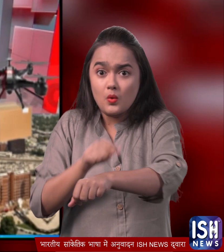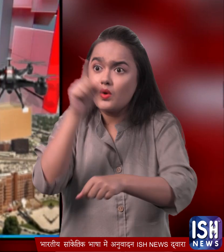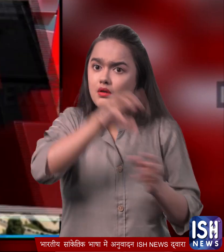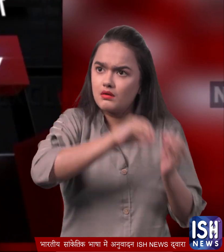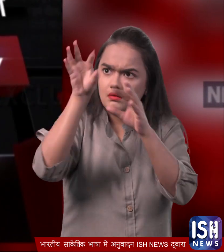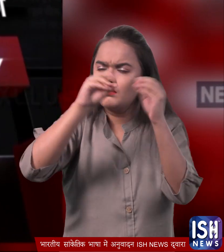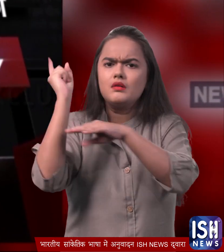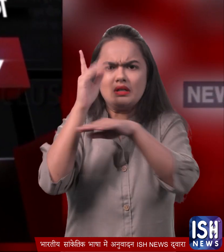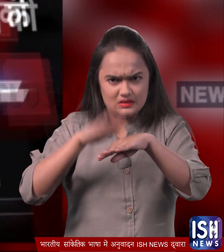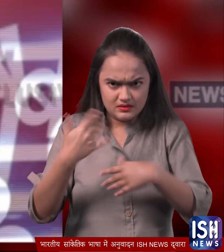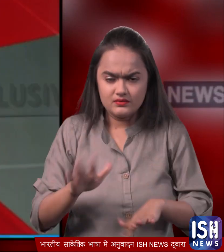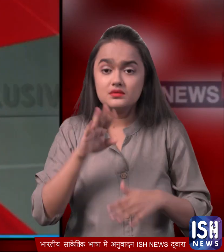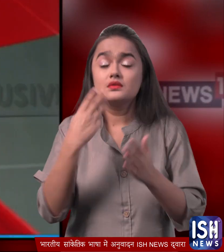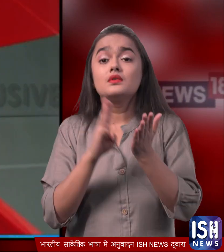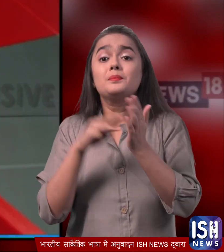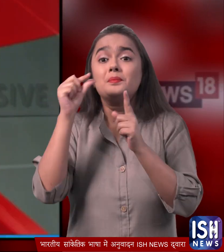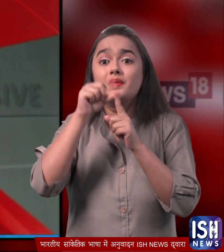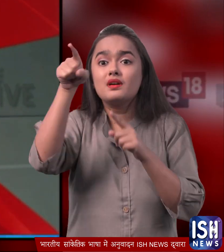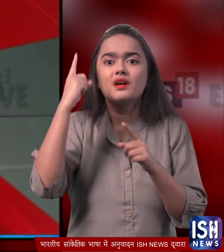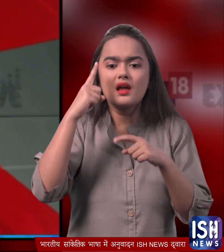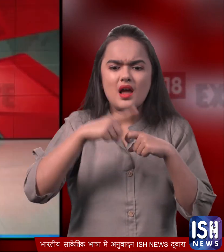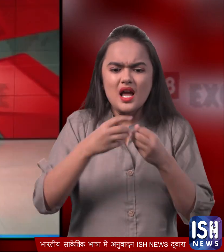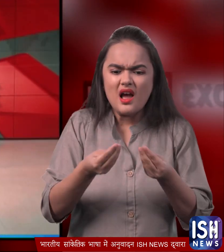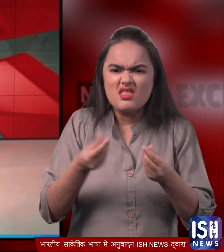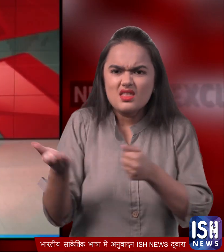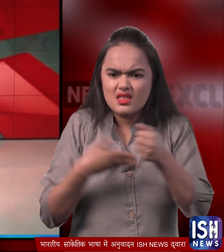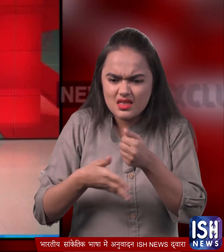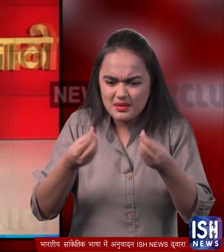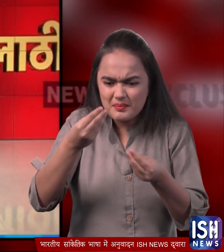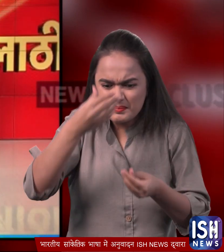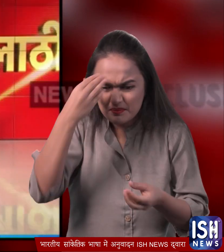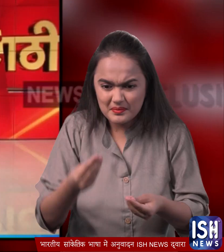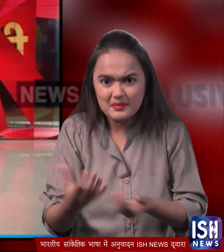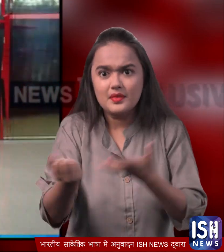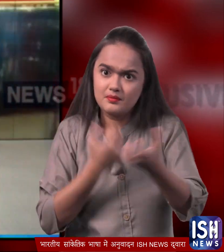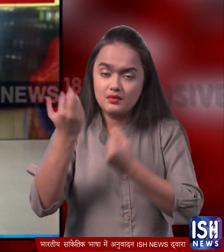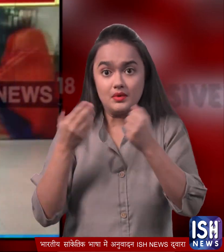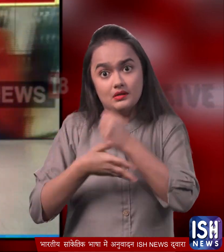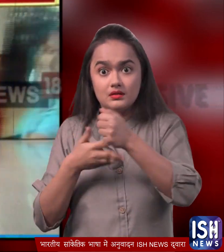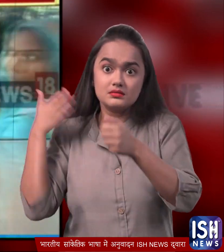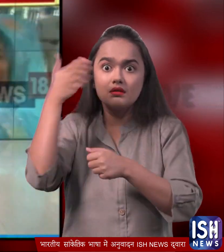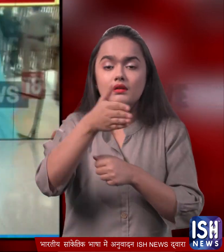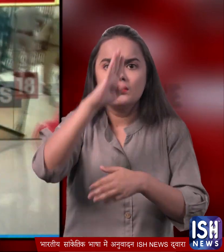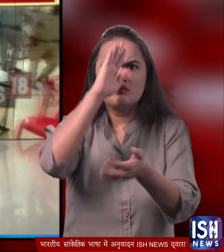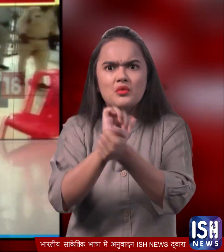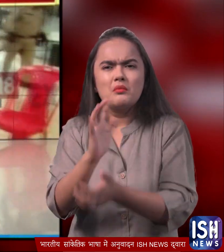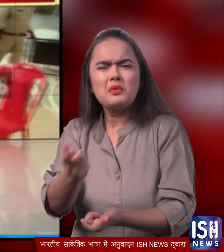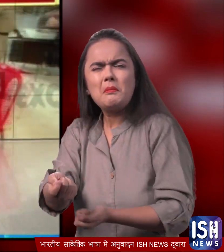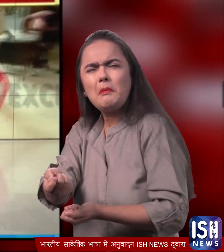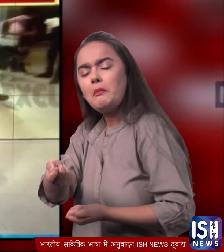चुके हैं। मध्य प्रदेश के मुरैना में खाद खरीदने के लिए कृषि मंडी गोदाम पहुंचे किसानों को पुलिस की लाठियां